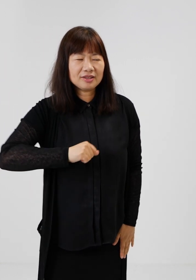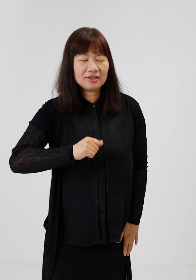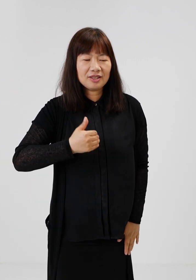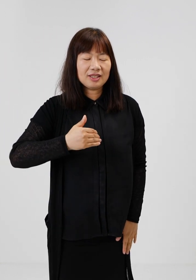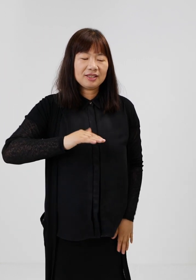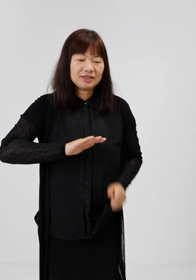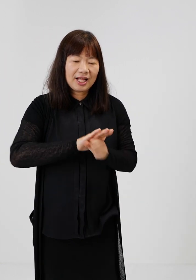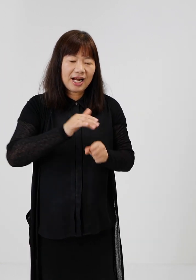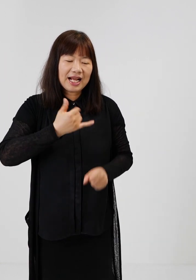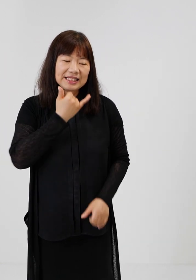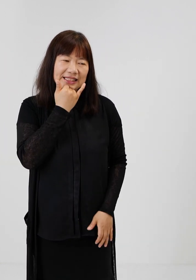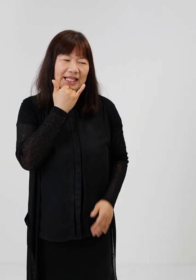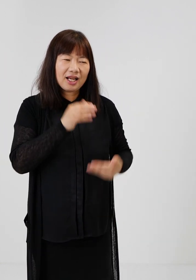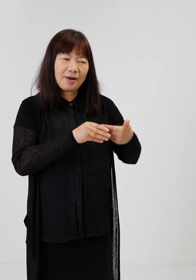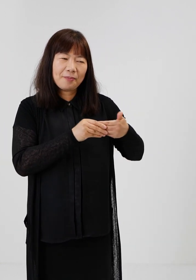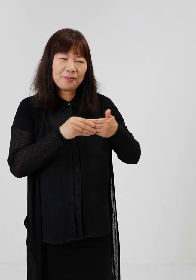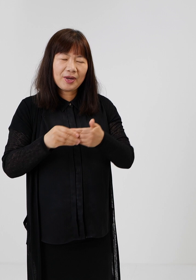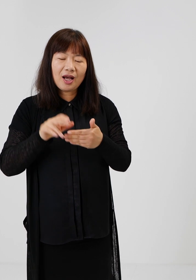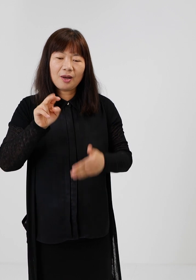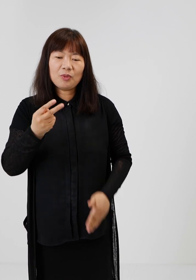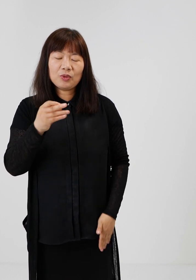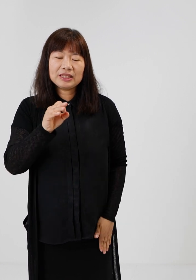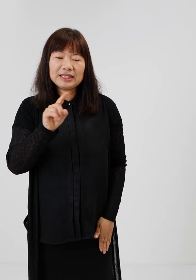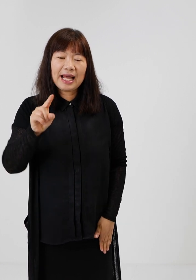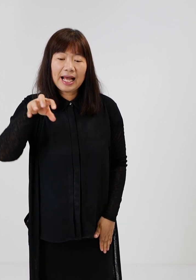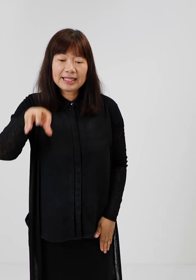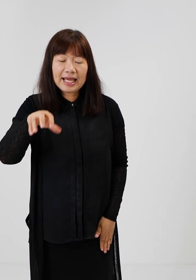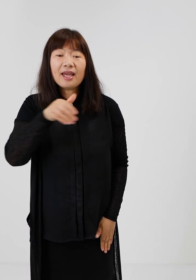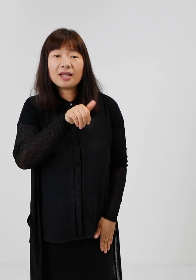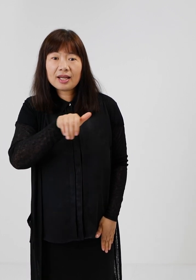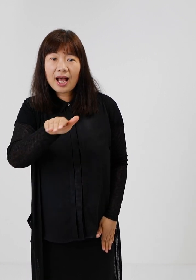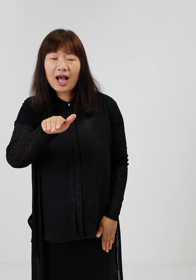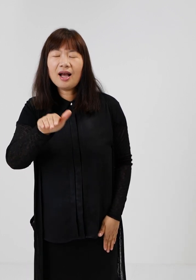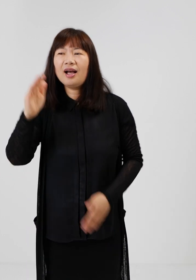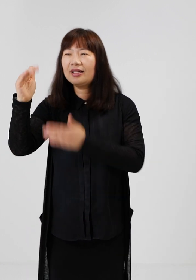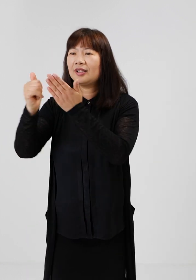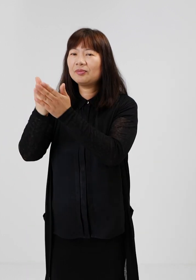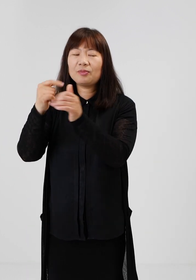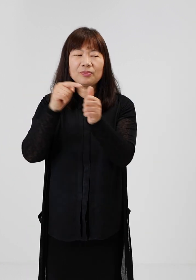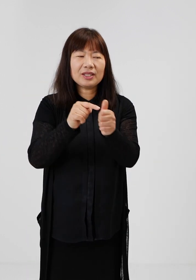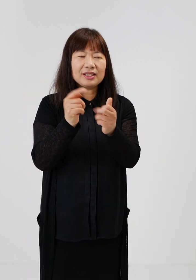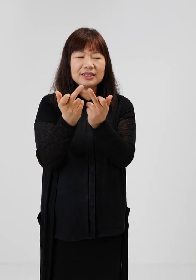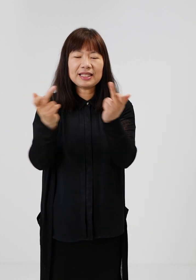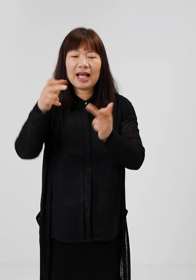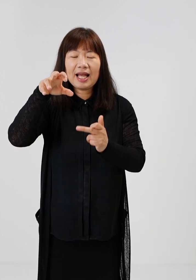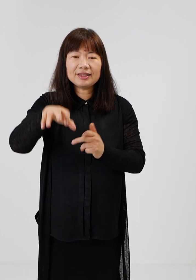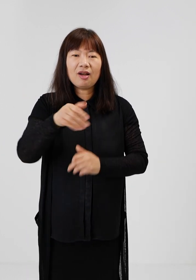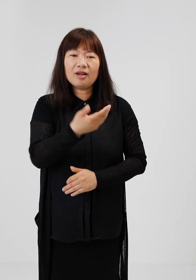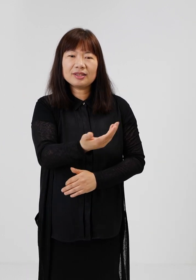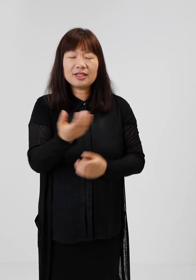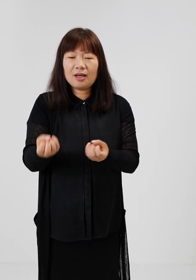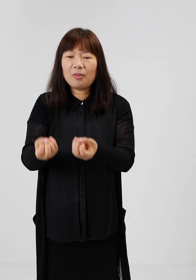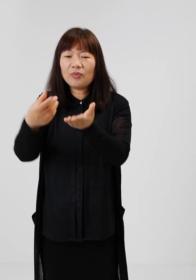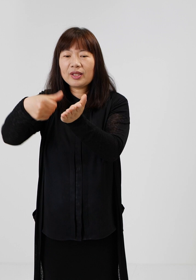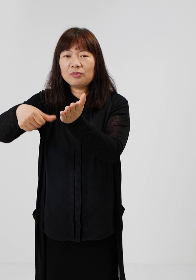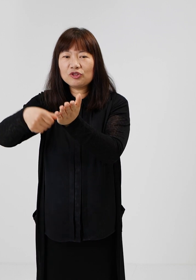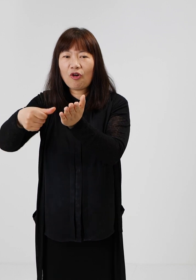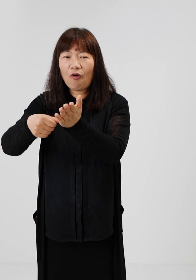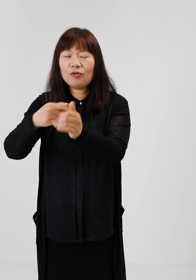사랑하는 독자 이삭을 데리고 모리아 땅으로 가서 내가 내게 일러준 한 산 거기서 그를 번제로